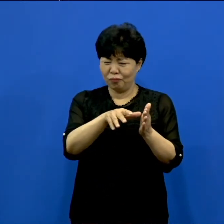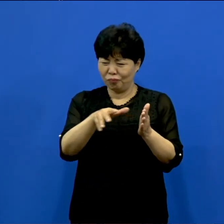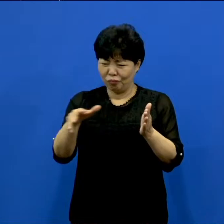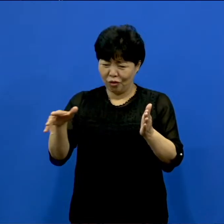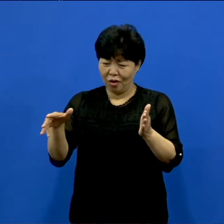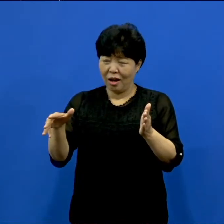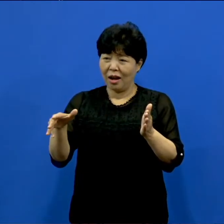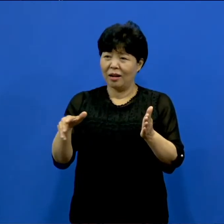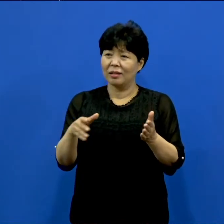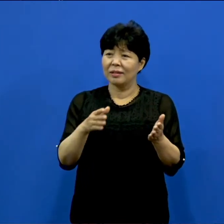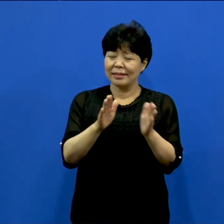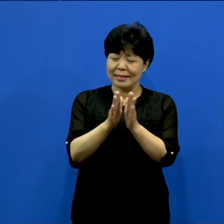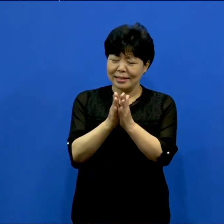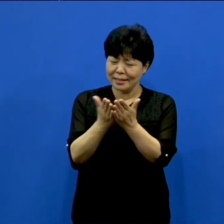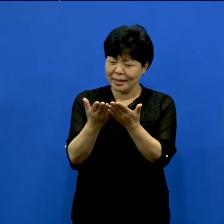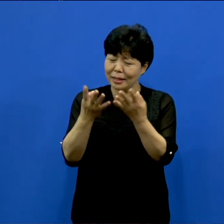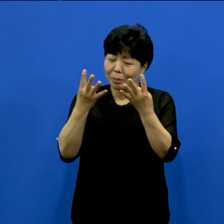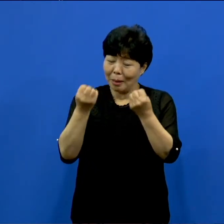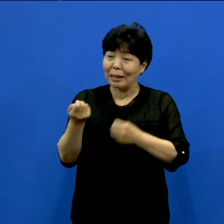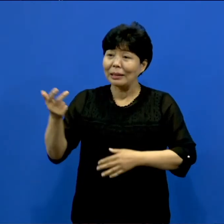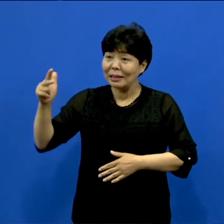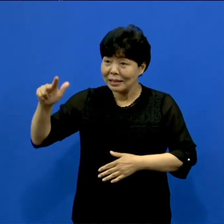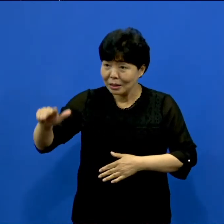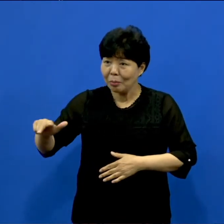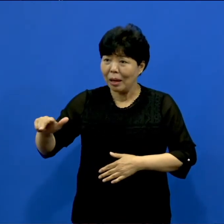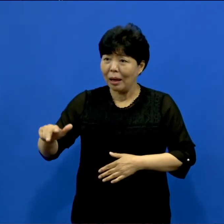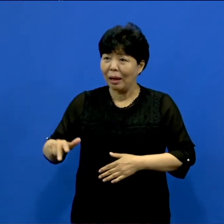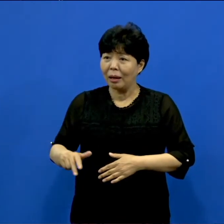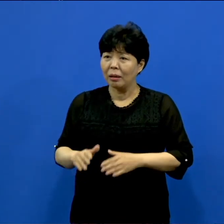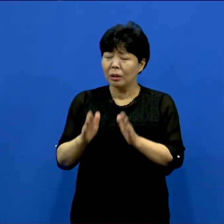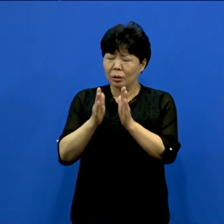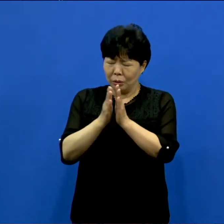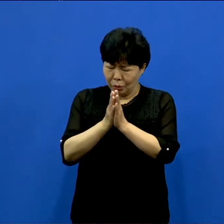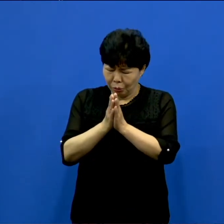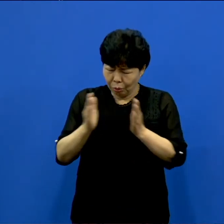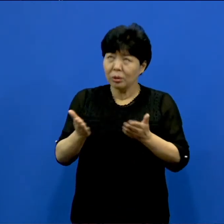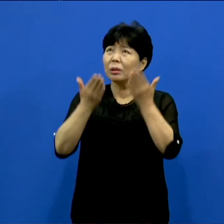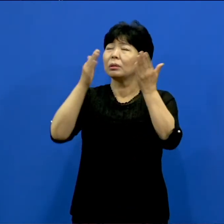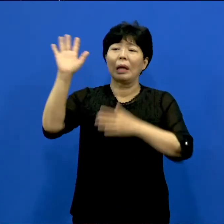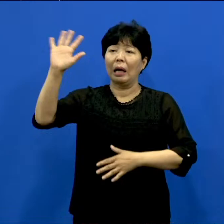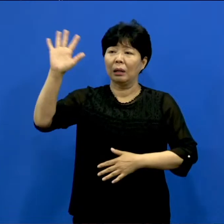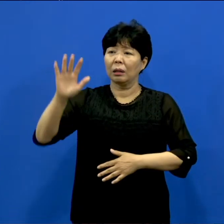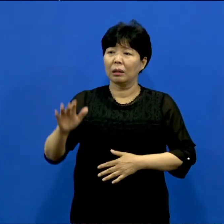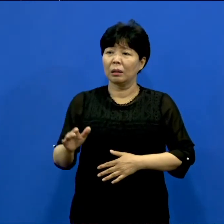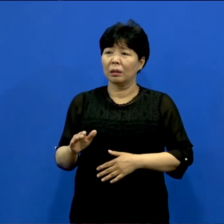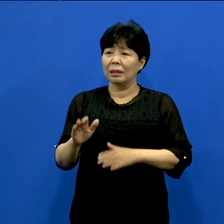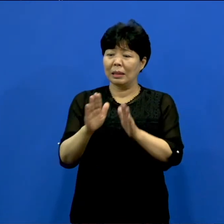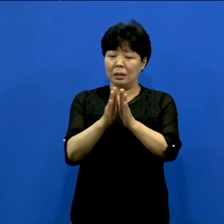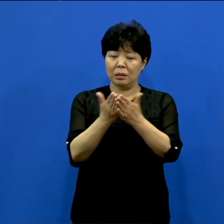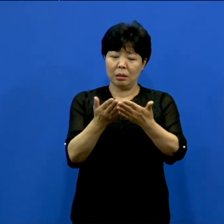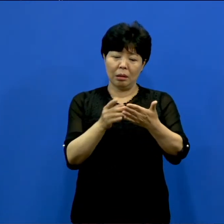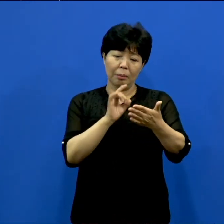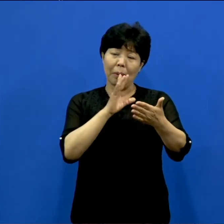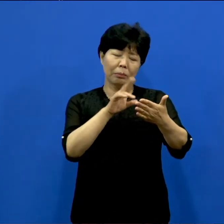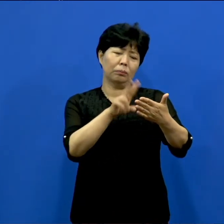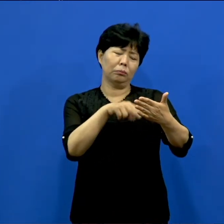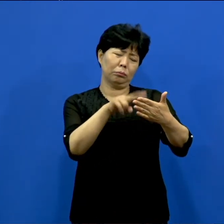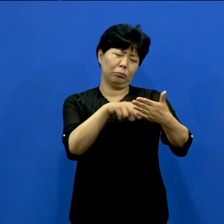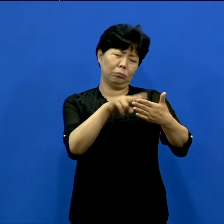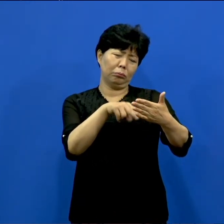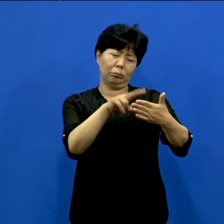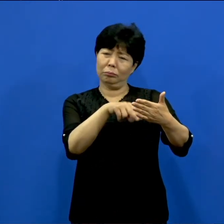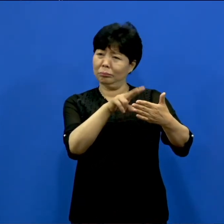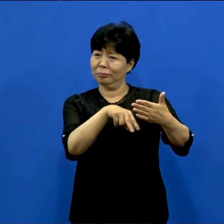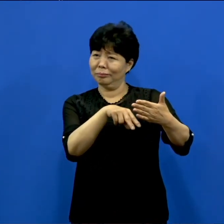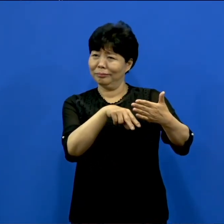그것을 기도는 안 하고 자꾸 그 책만 읽는 거예요. 기도를 통한 체험이 있어야 됩니다. 여러분,